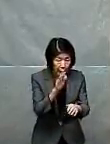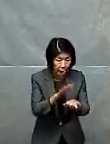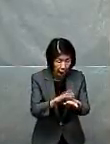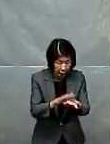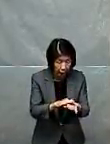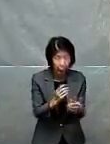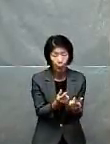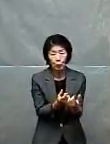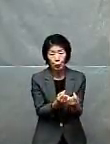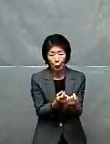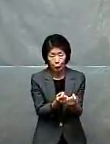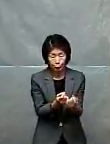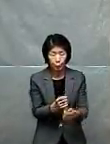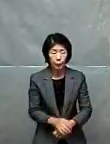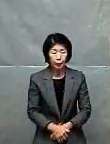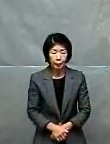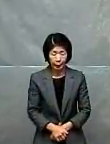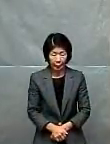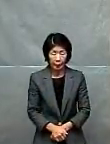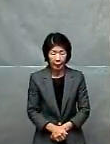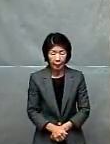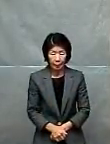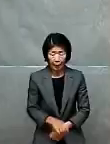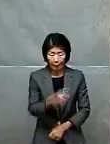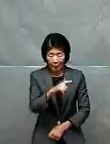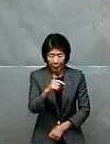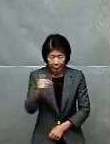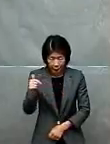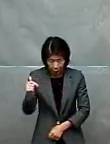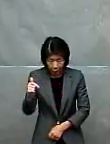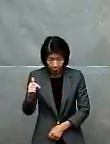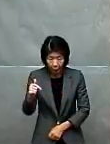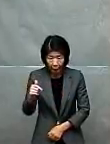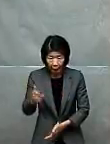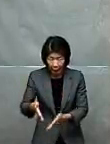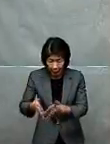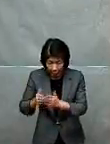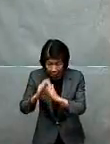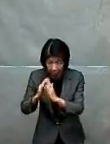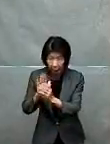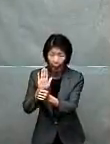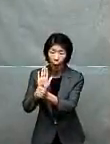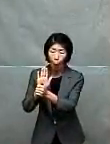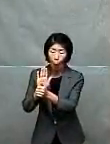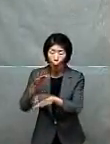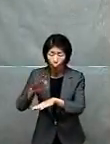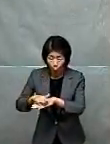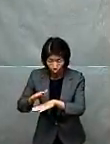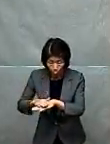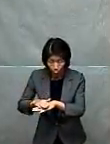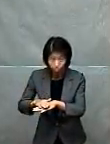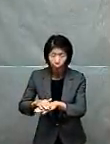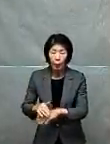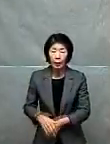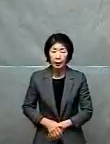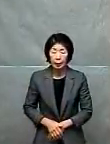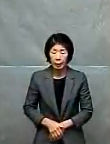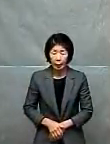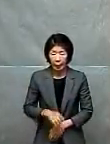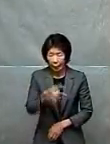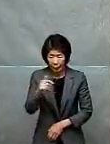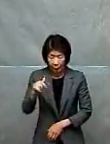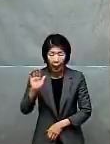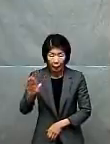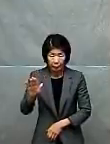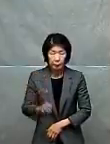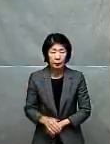うことなんです。あの本当に いろいろな立ち上げだったりあのことがありましてです